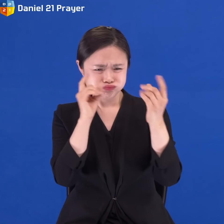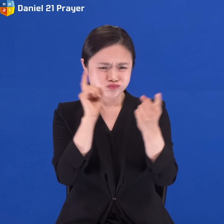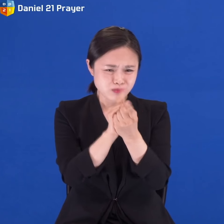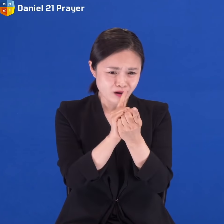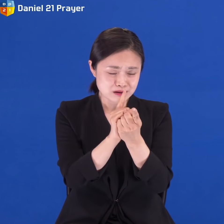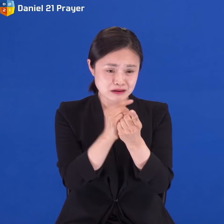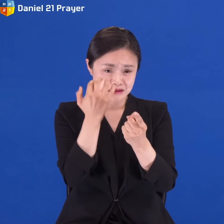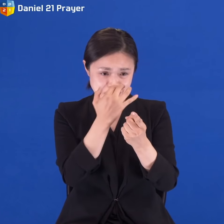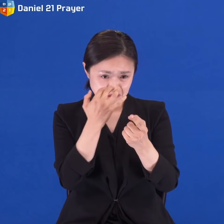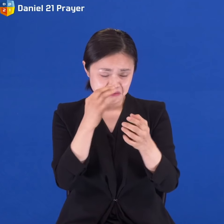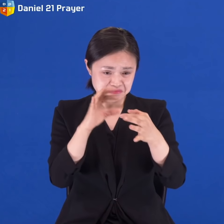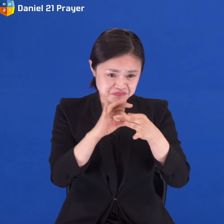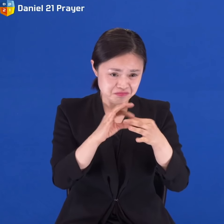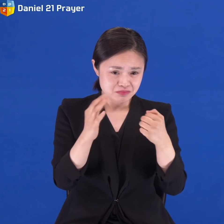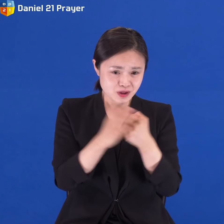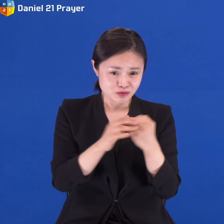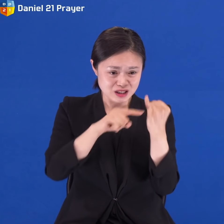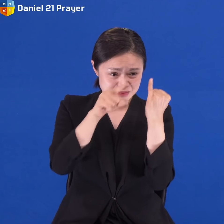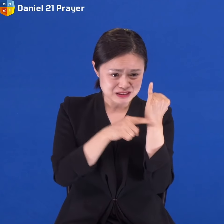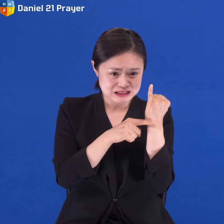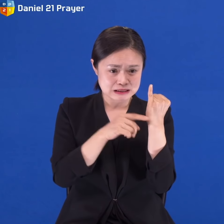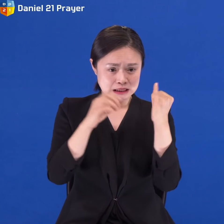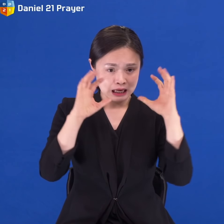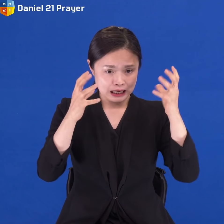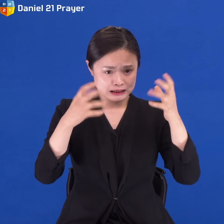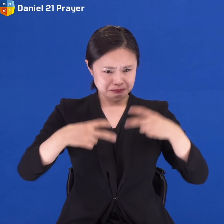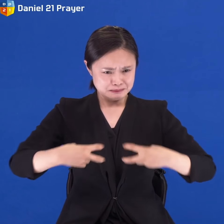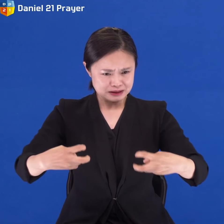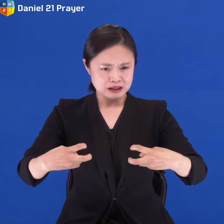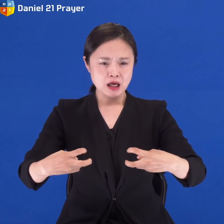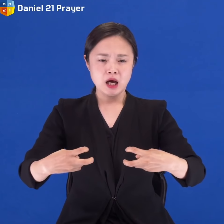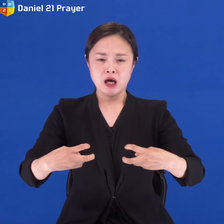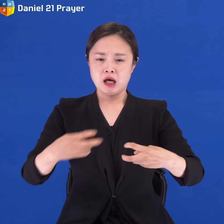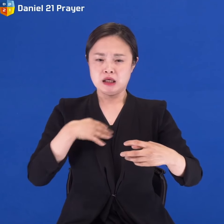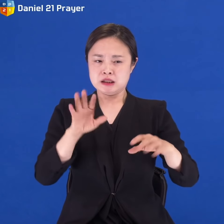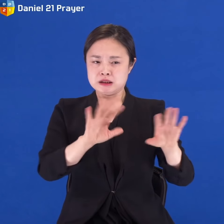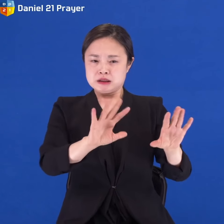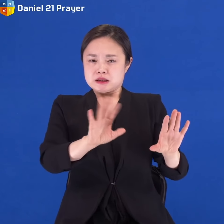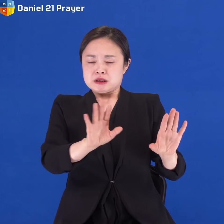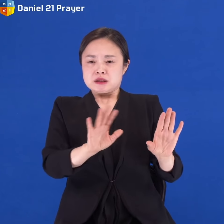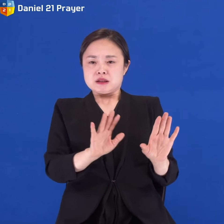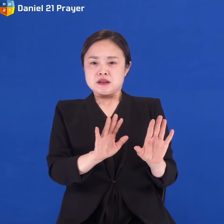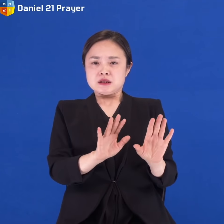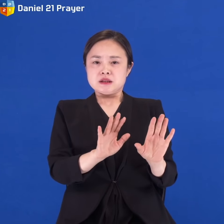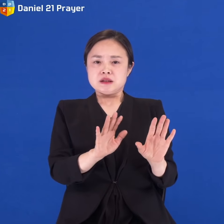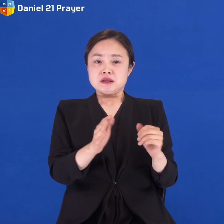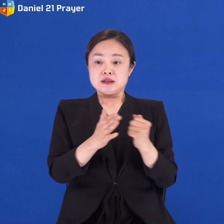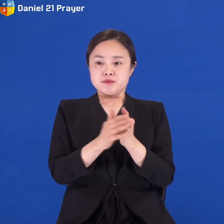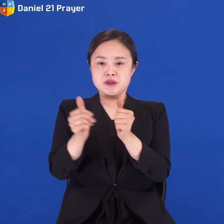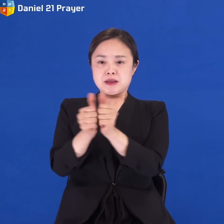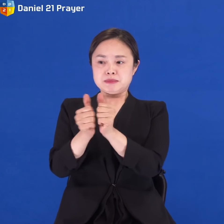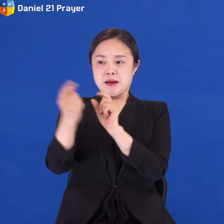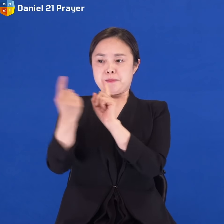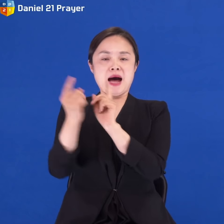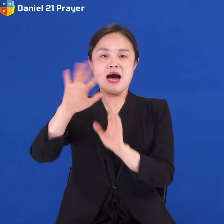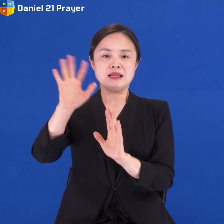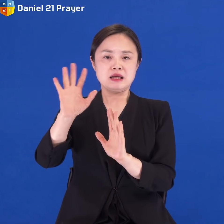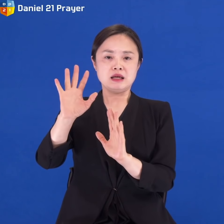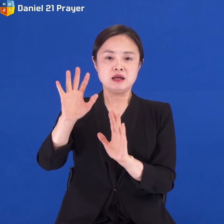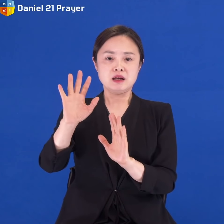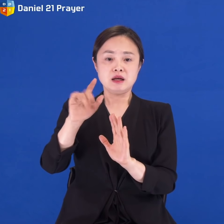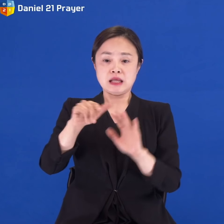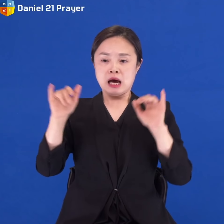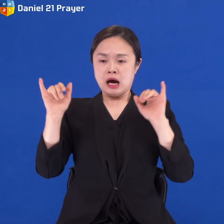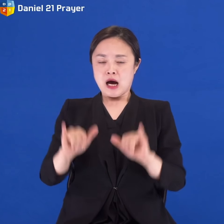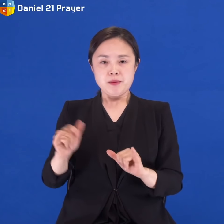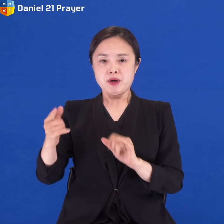남자를 가까이 하지 않으려고 항상 도망 다녔습니다. 그러나 하나님은